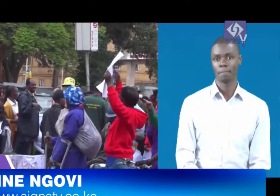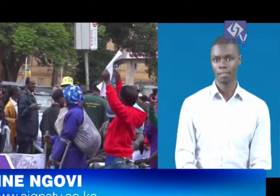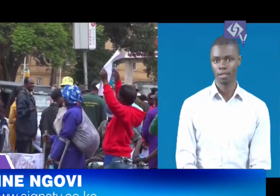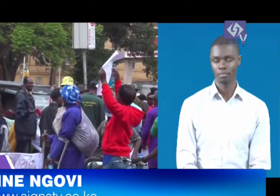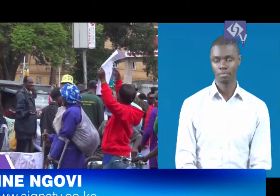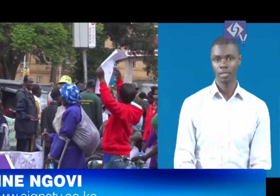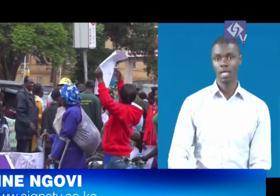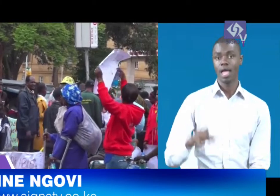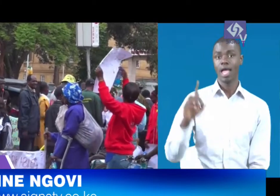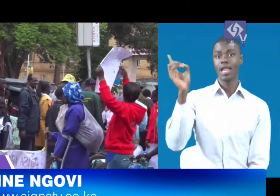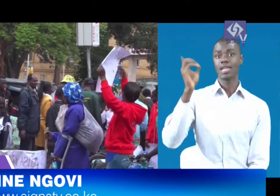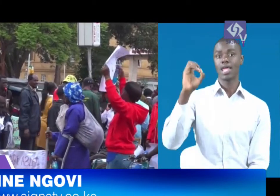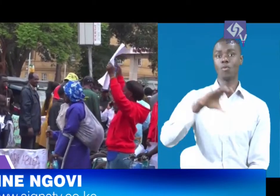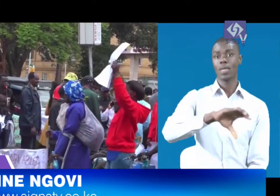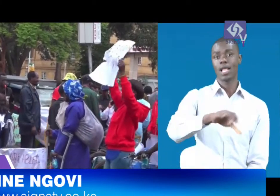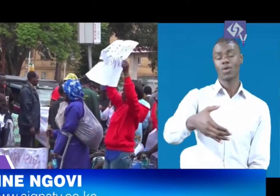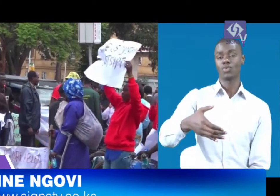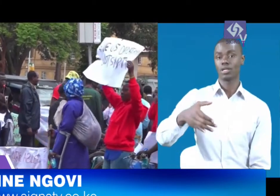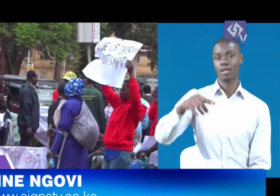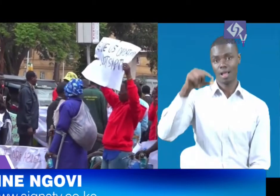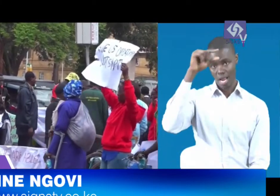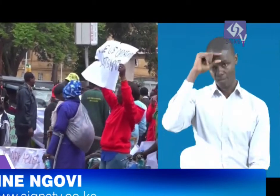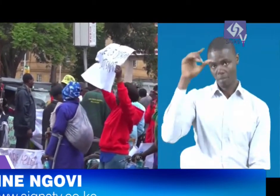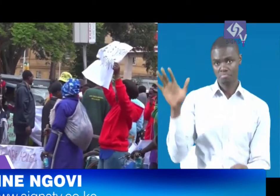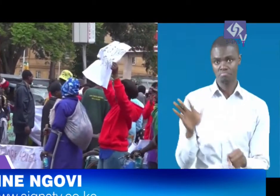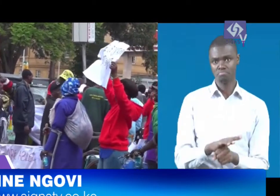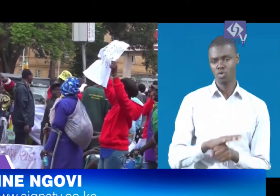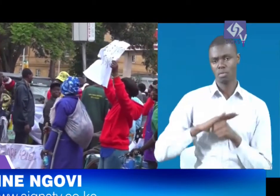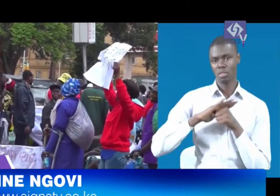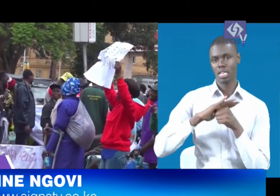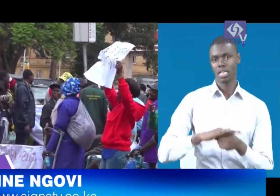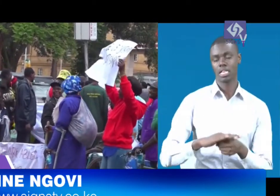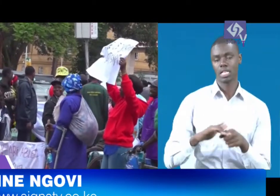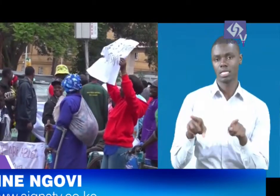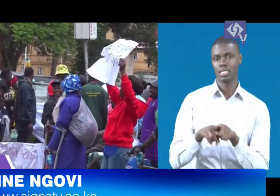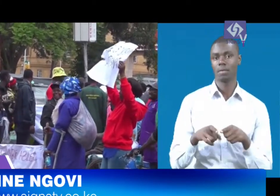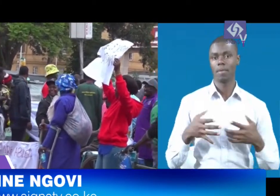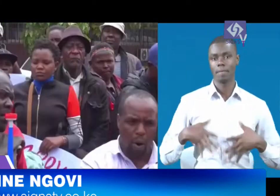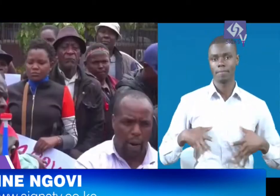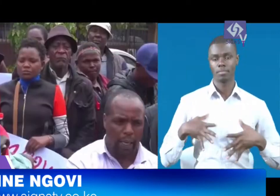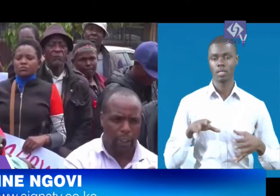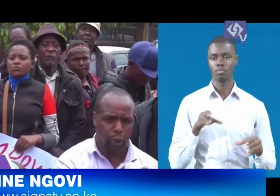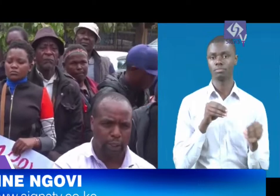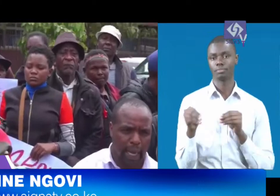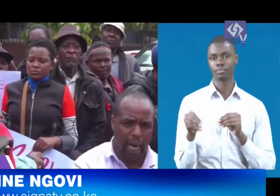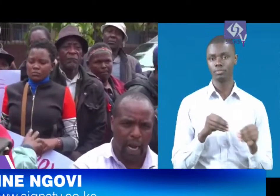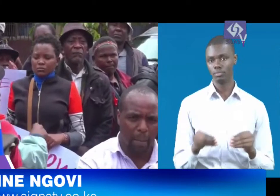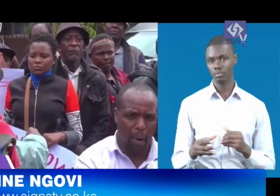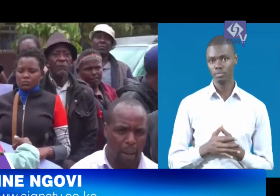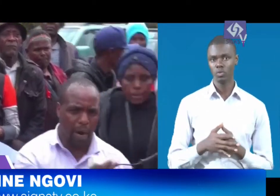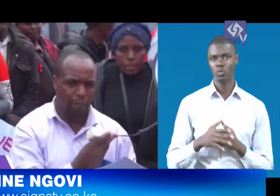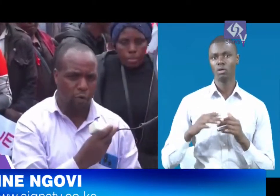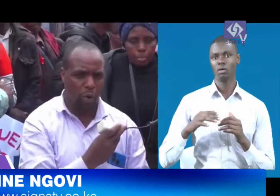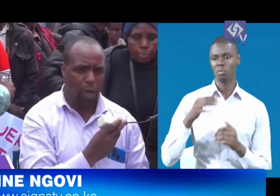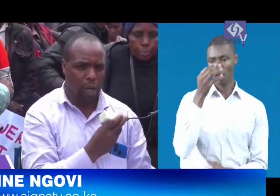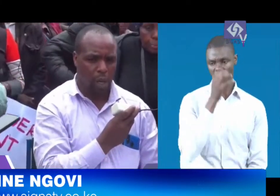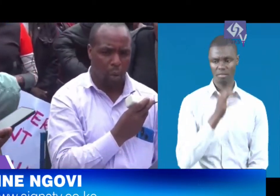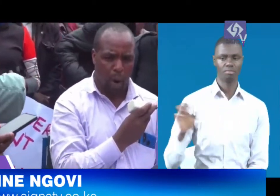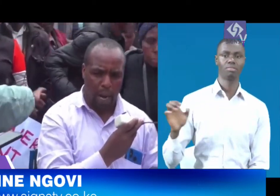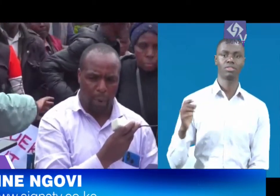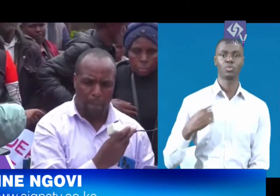County Government as a whole wamekuwa wakituangamiza kama walemavu, wamekuwa wakitutenga kama